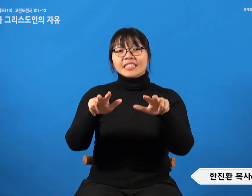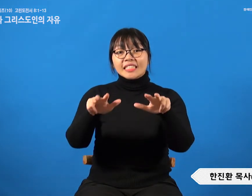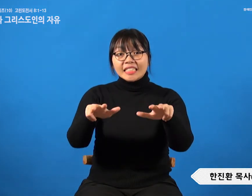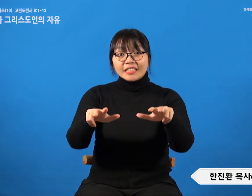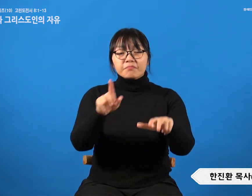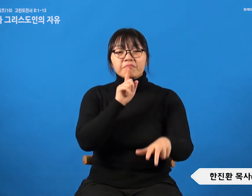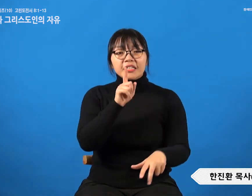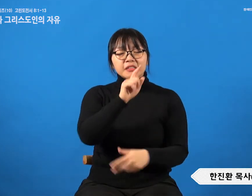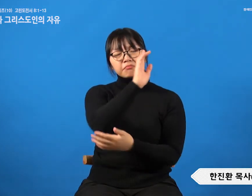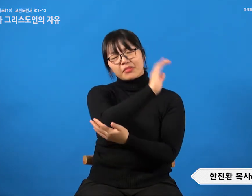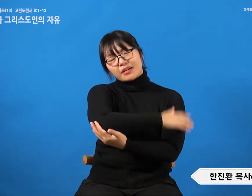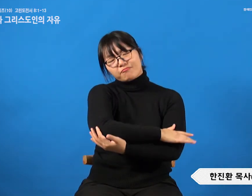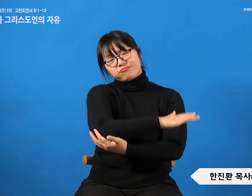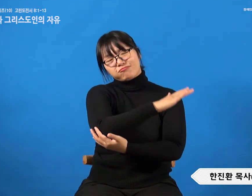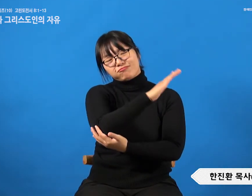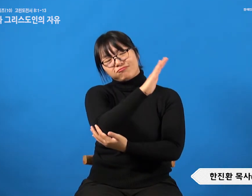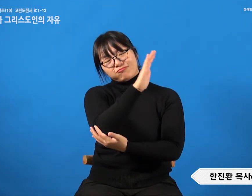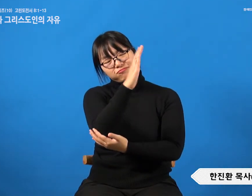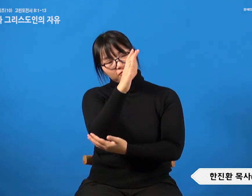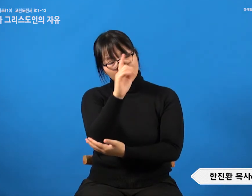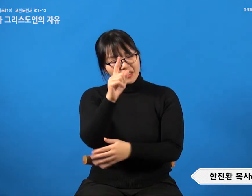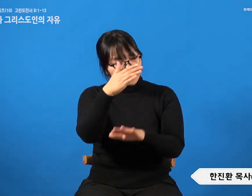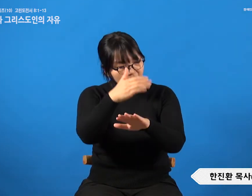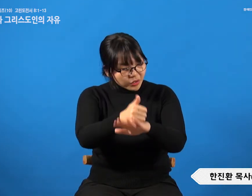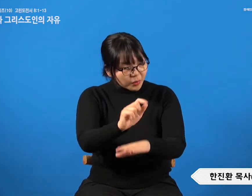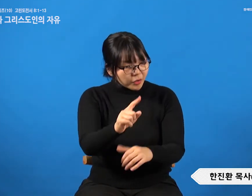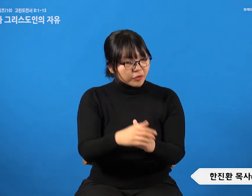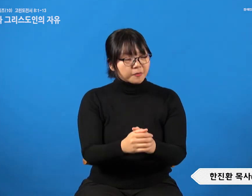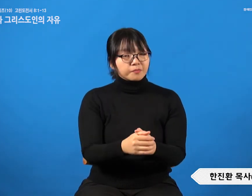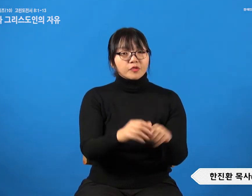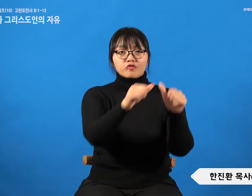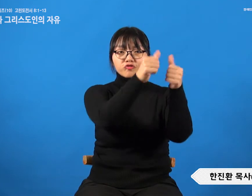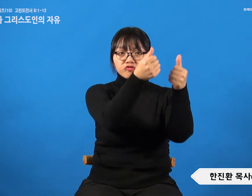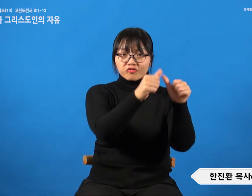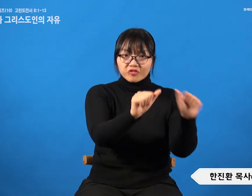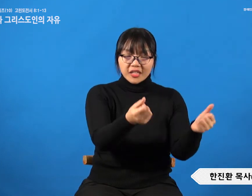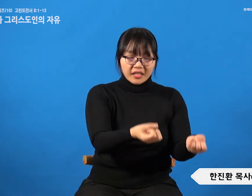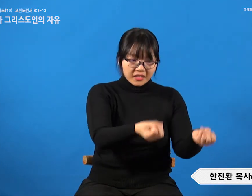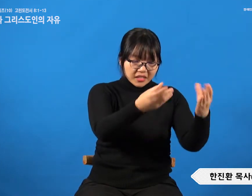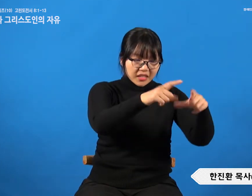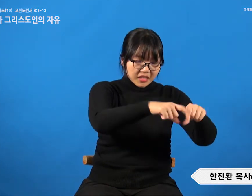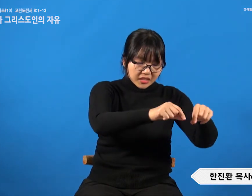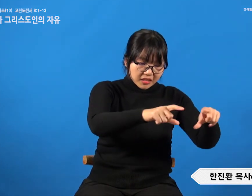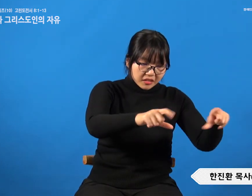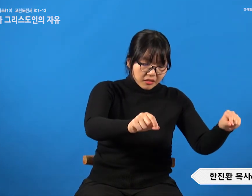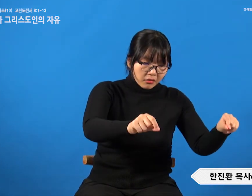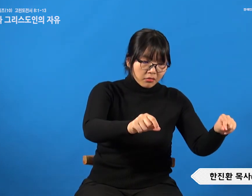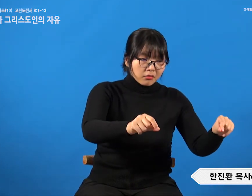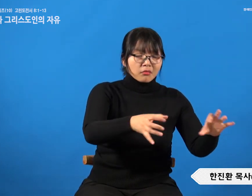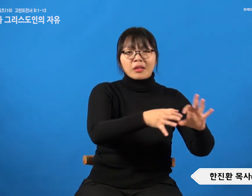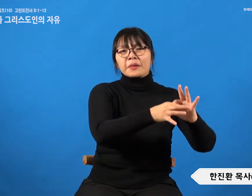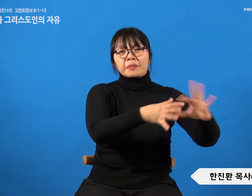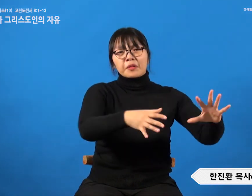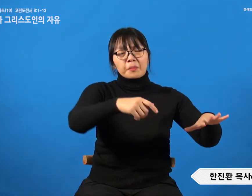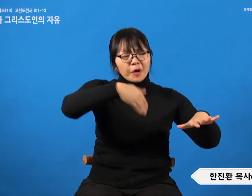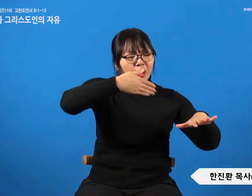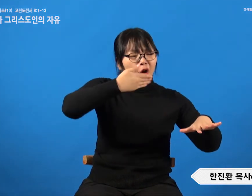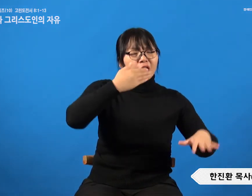지금까지 말씀을 쭉 종합을 하면 우상의 제물은 그 아무것도 아니다. 먹어도 아무 문제가